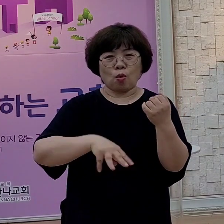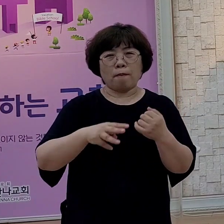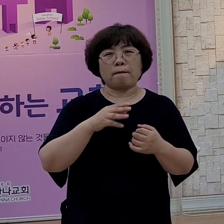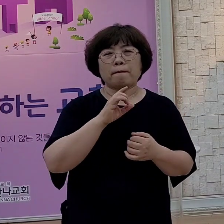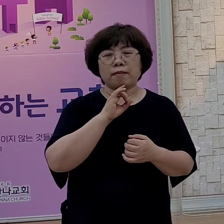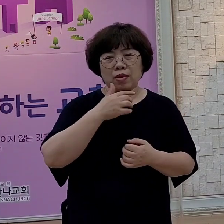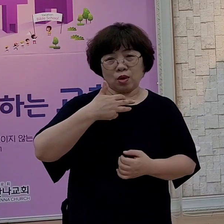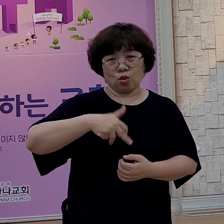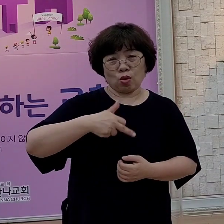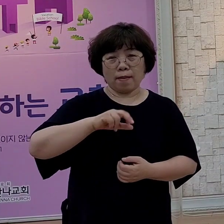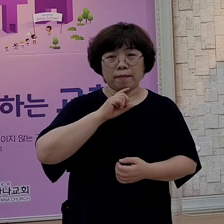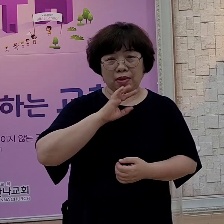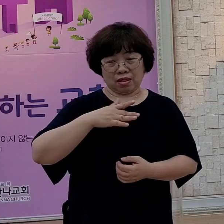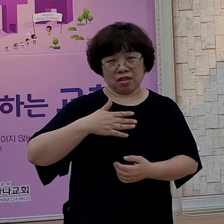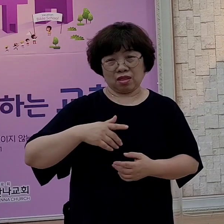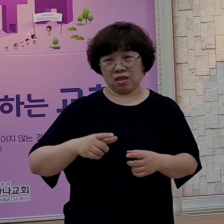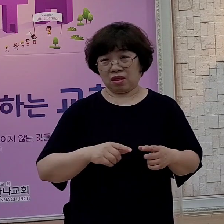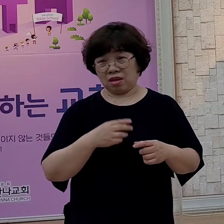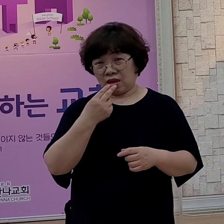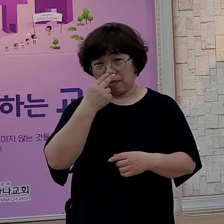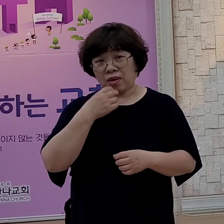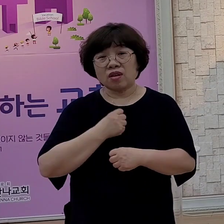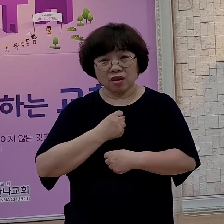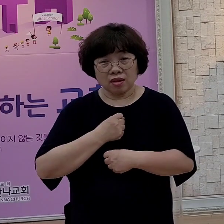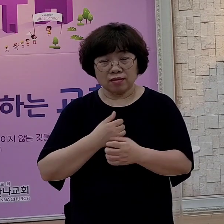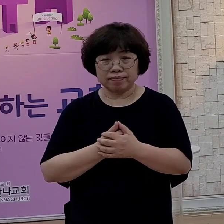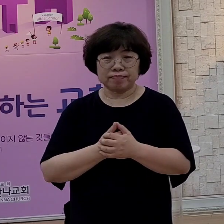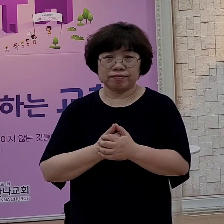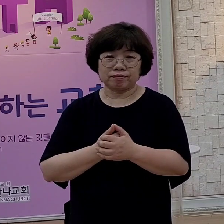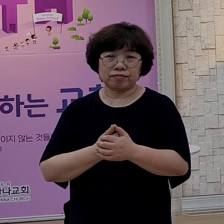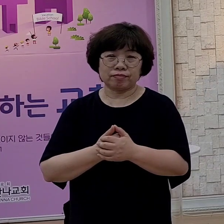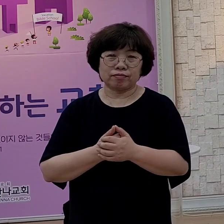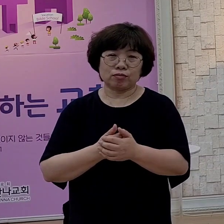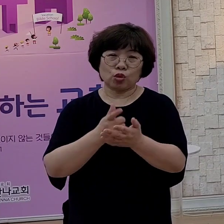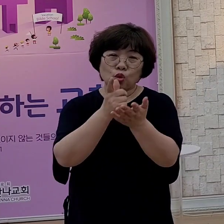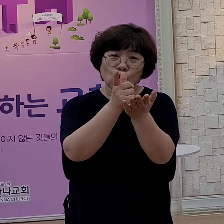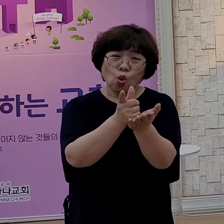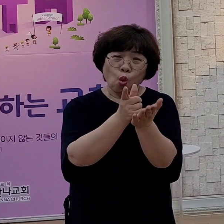보세요. 여러분 노아와 그 롯은